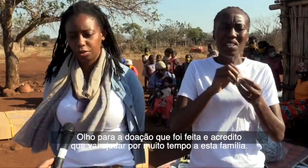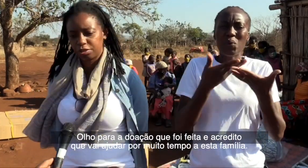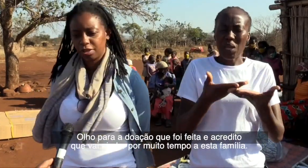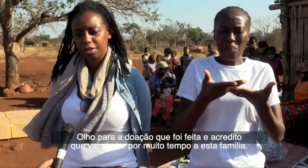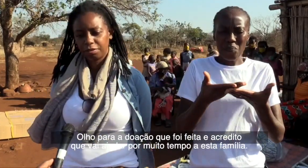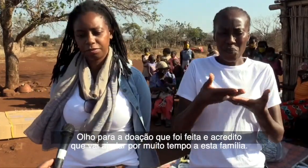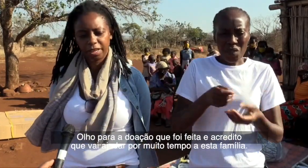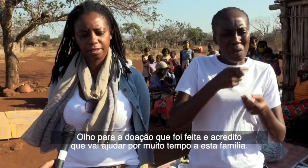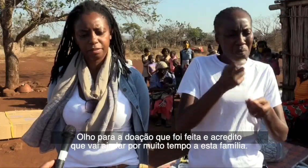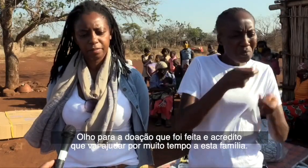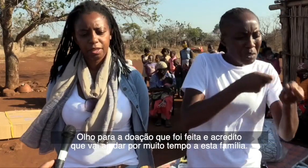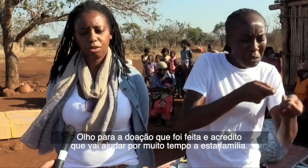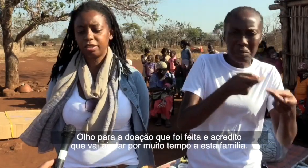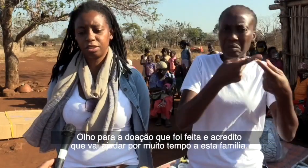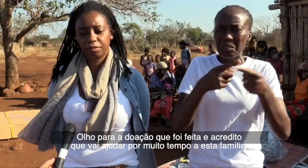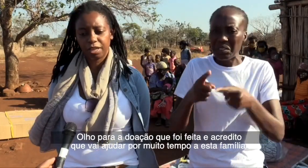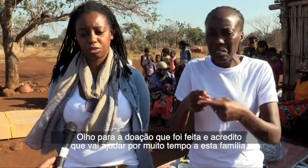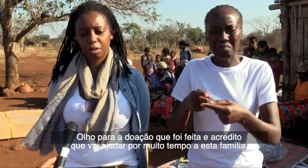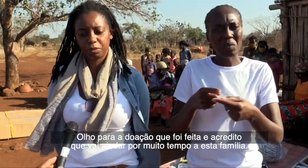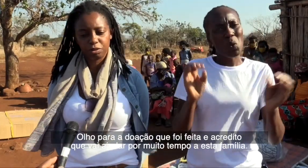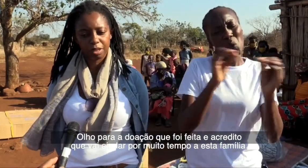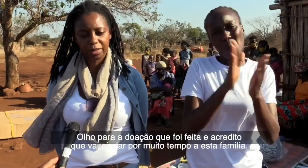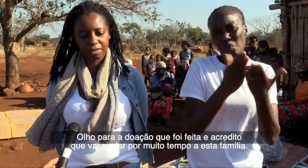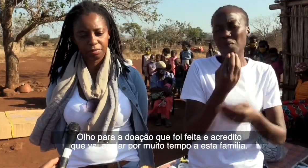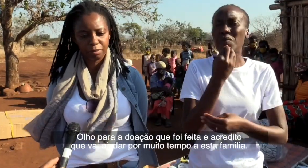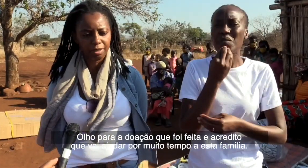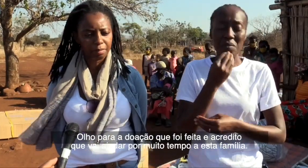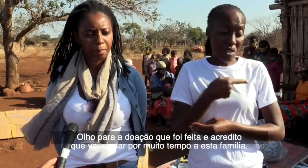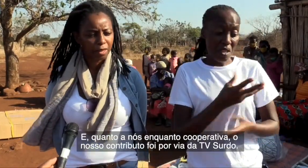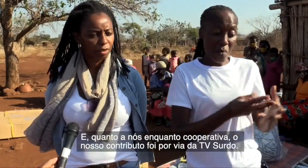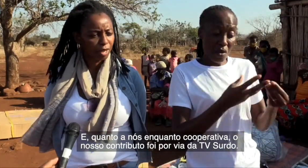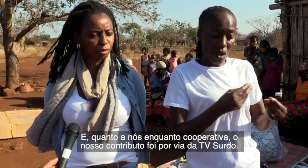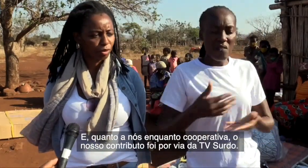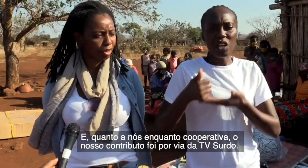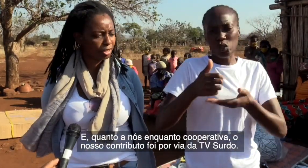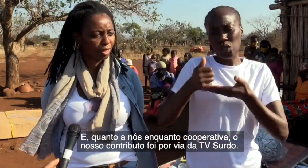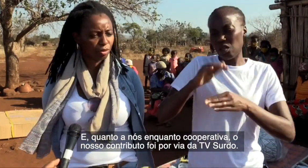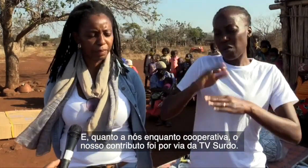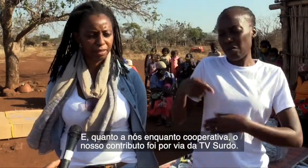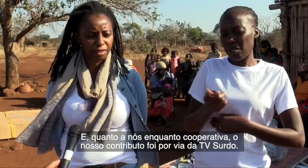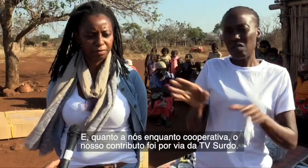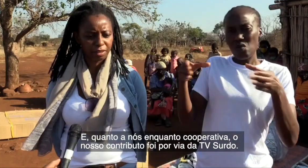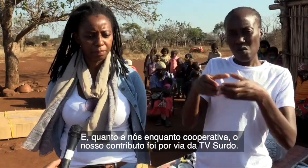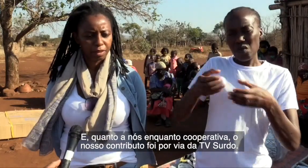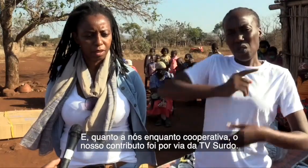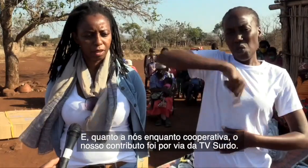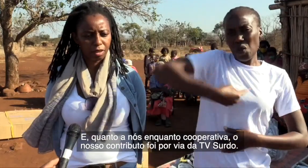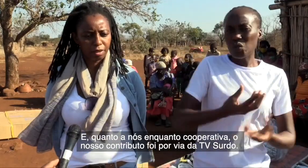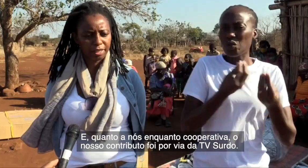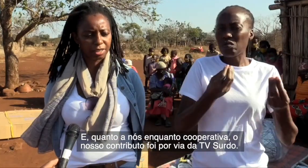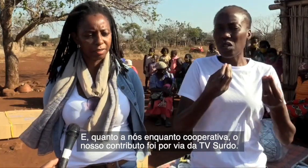doação que hoje foi feita e eu acredito que vai ajudar por muito tempo a esta família. E quanto a nós, enquanto cooperativa,